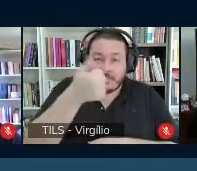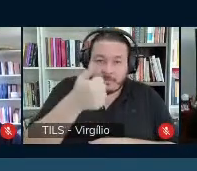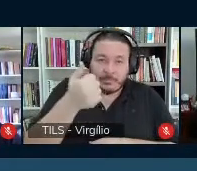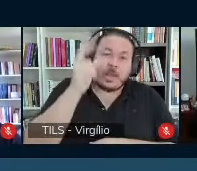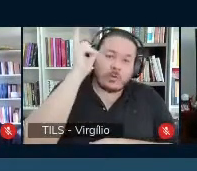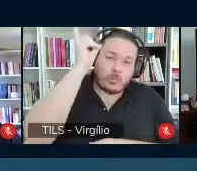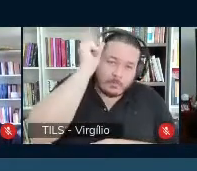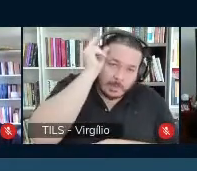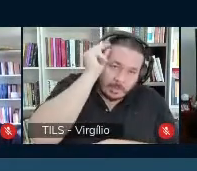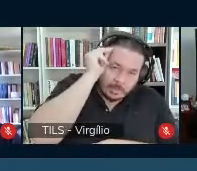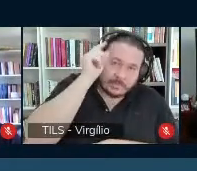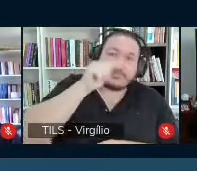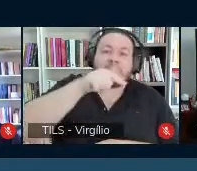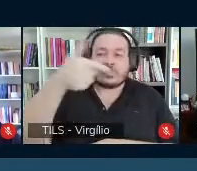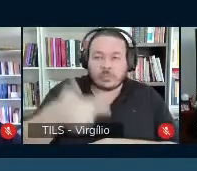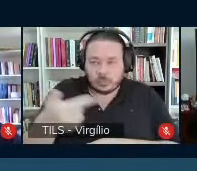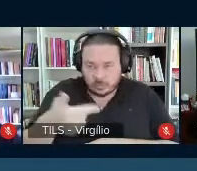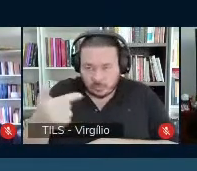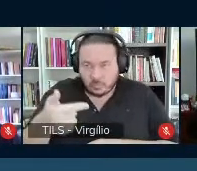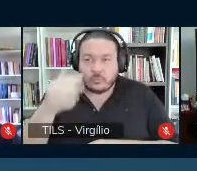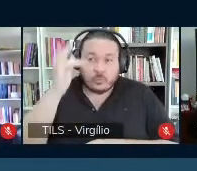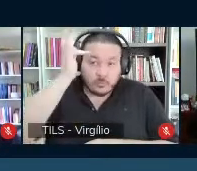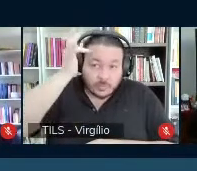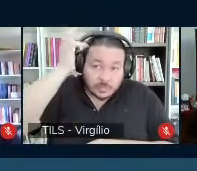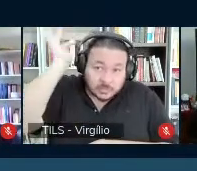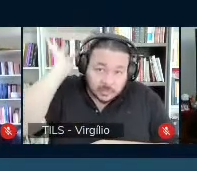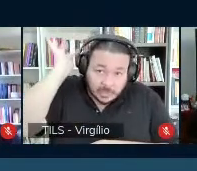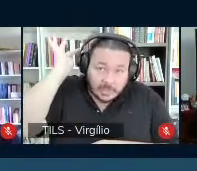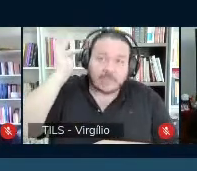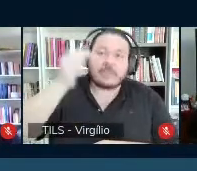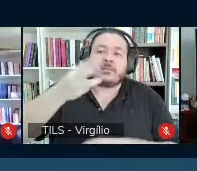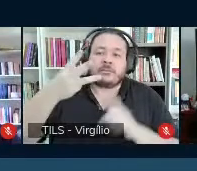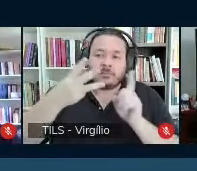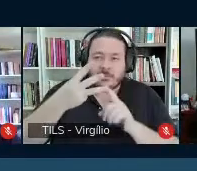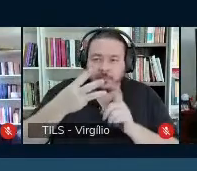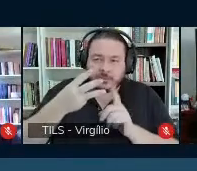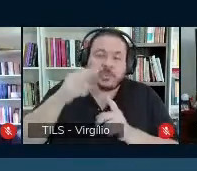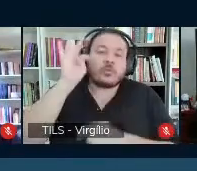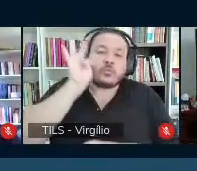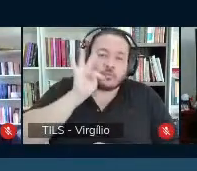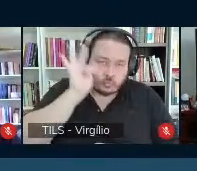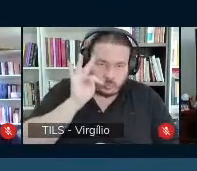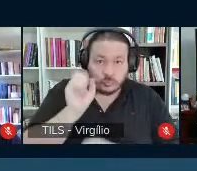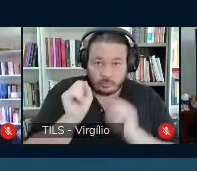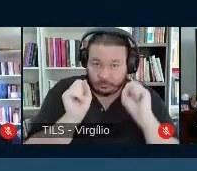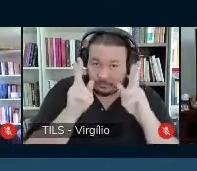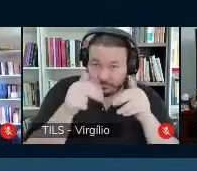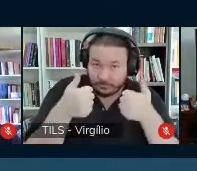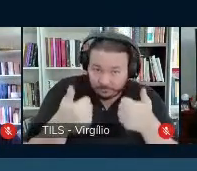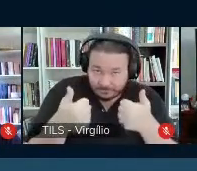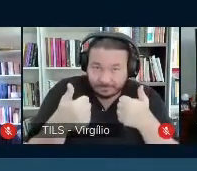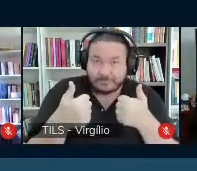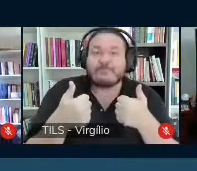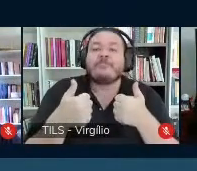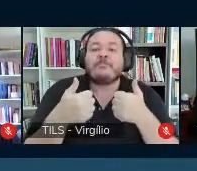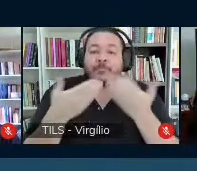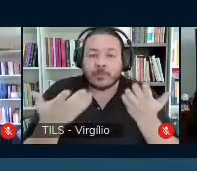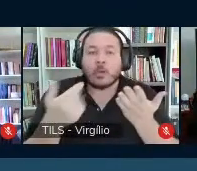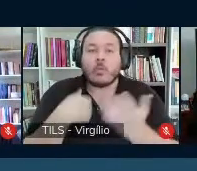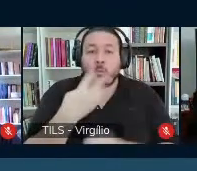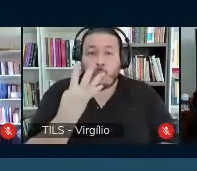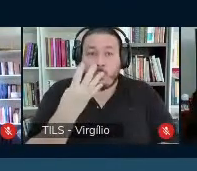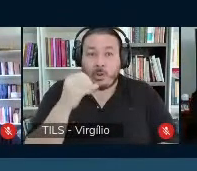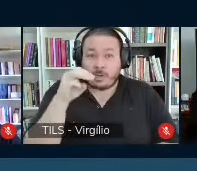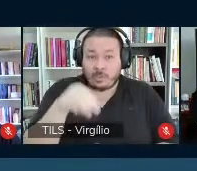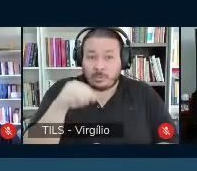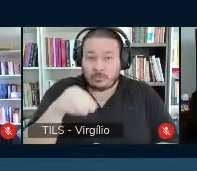a professora Franciele, depois a professora Patrícia Tuch. Tá? E aí nós faremos, então, 40 minutos que